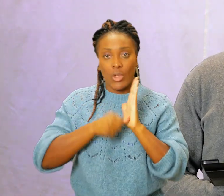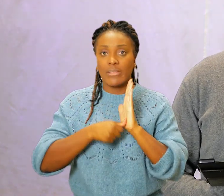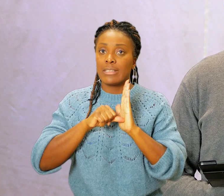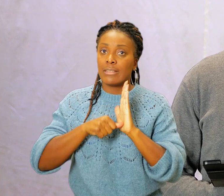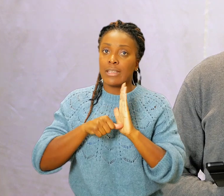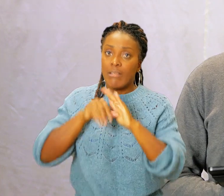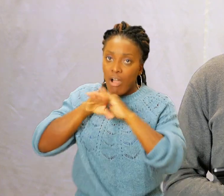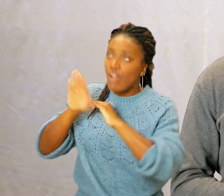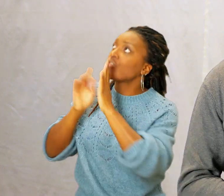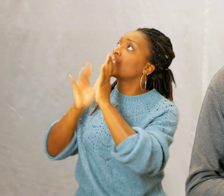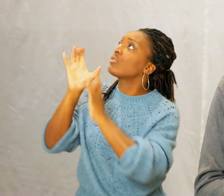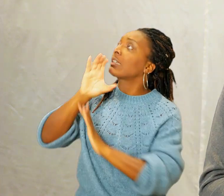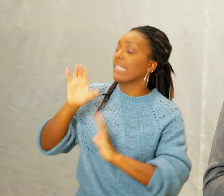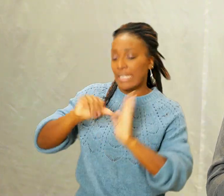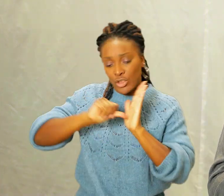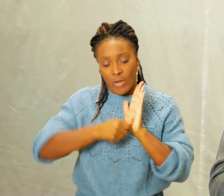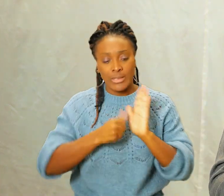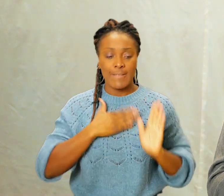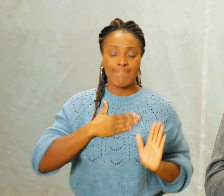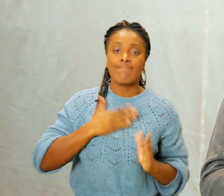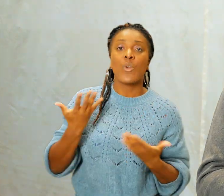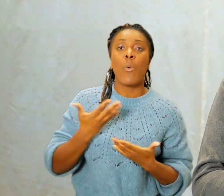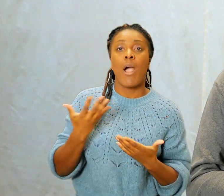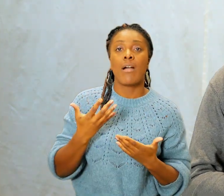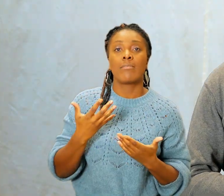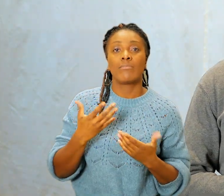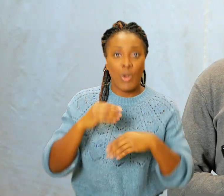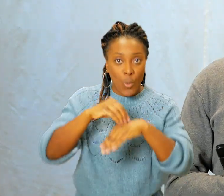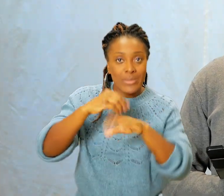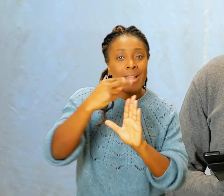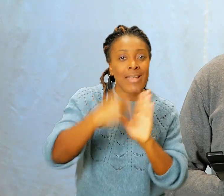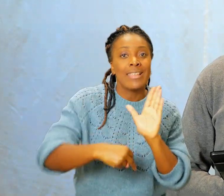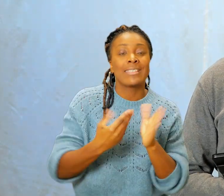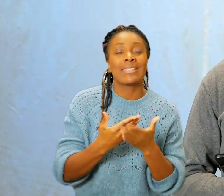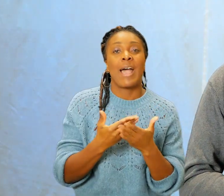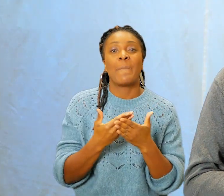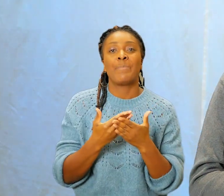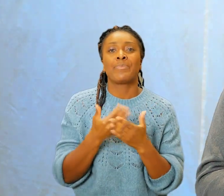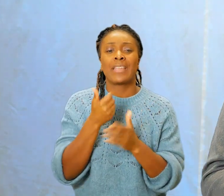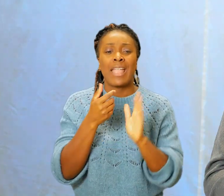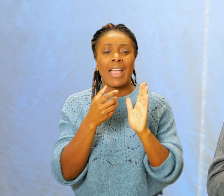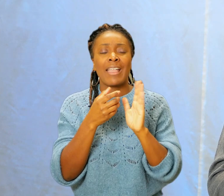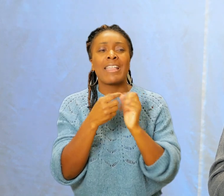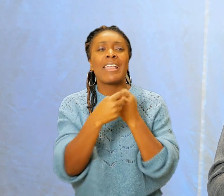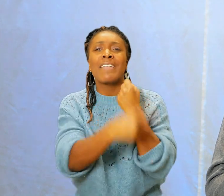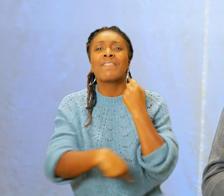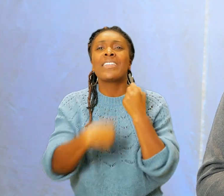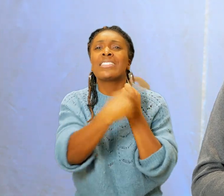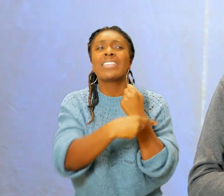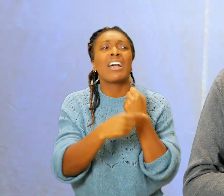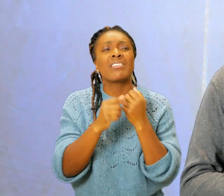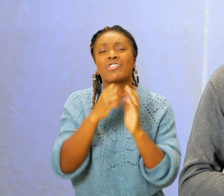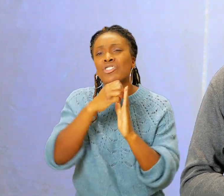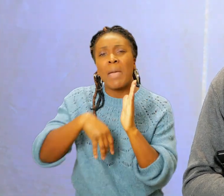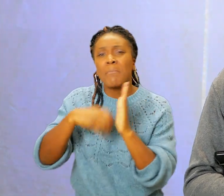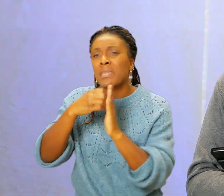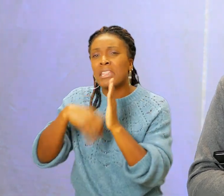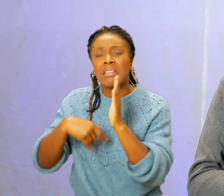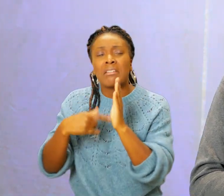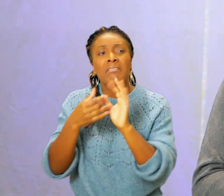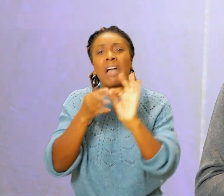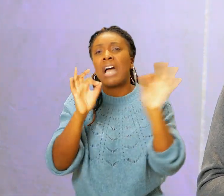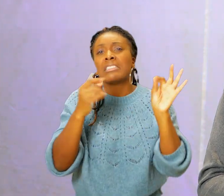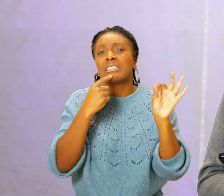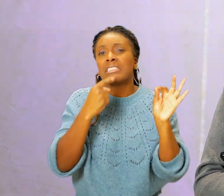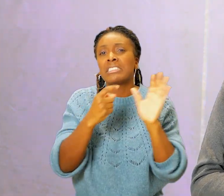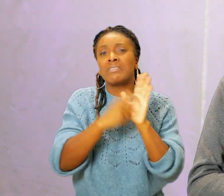en Jésus-Christ. Et on a cette phrase qui revient comme un boomerang dans Éphésiens, dans les premiers chapitres, en lui vous